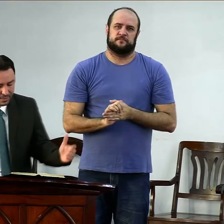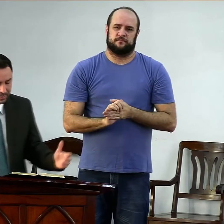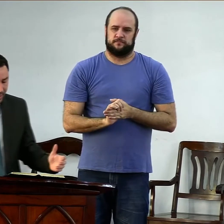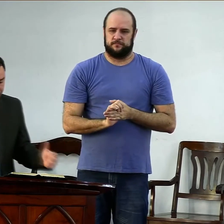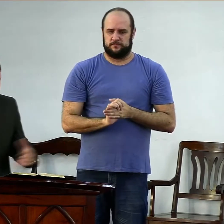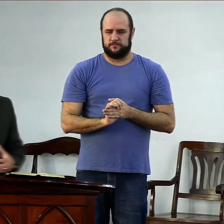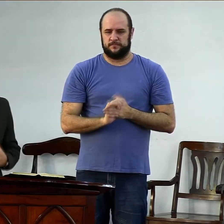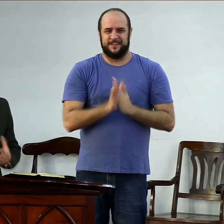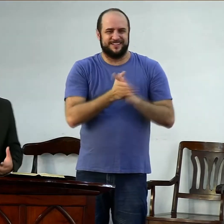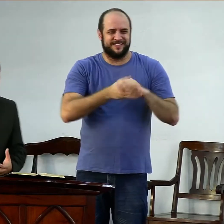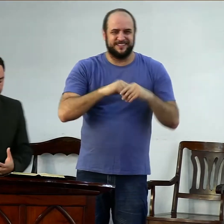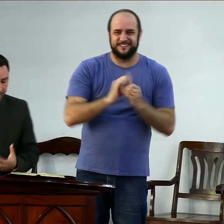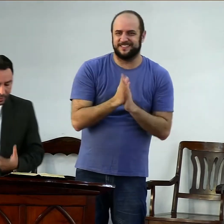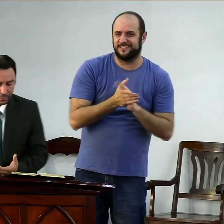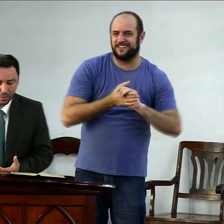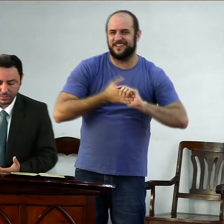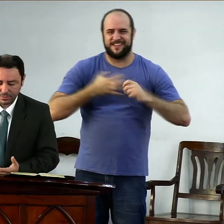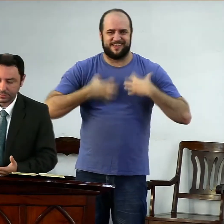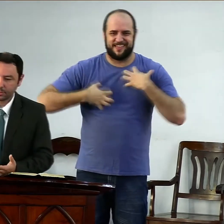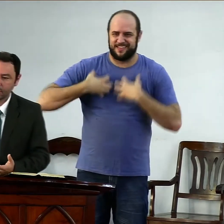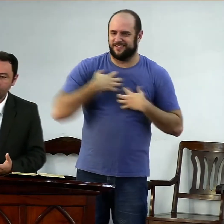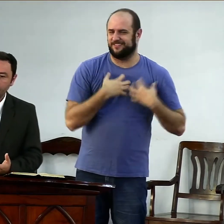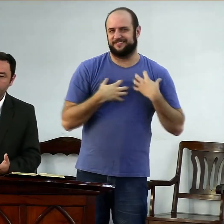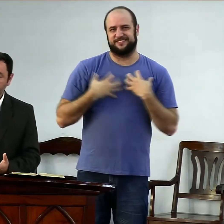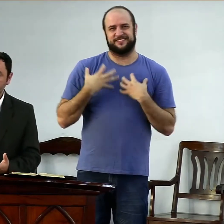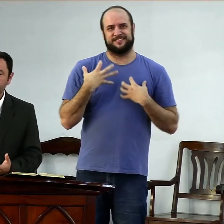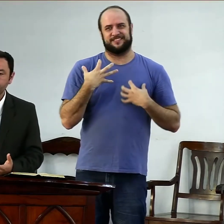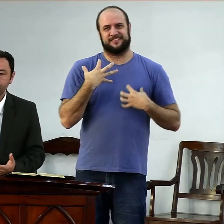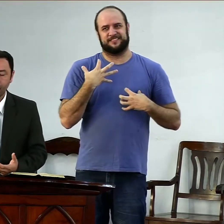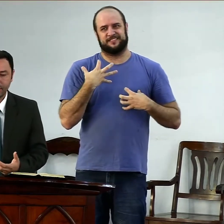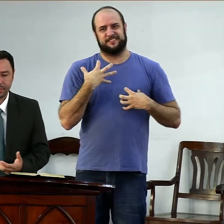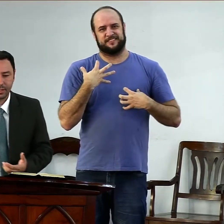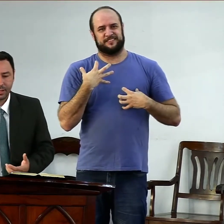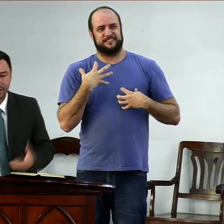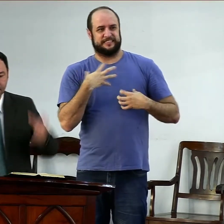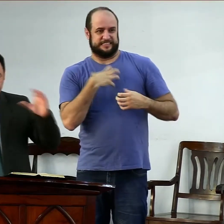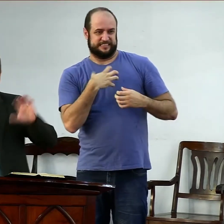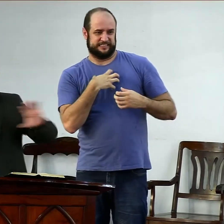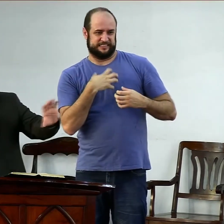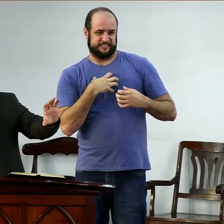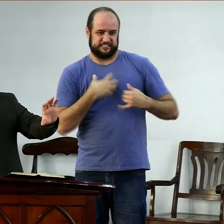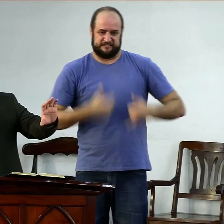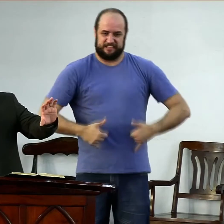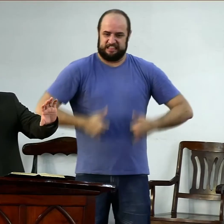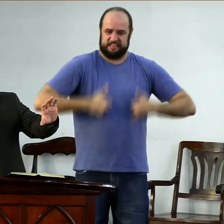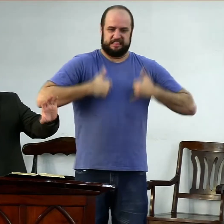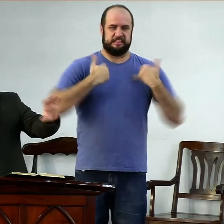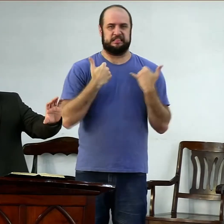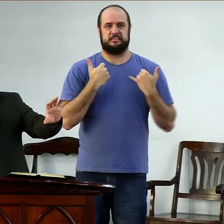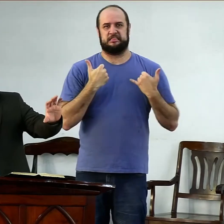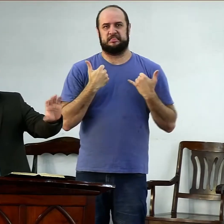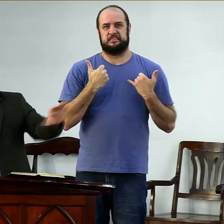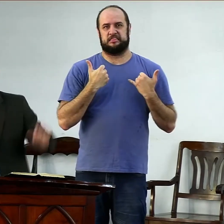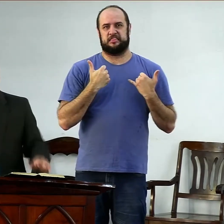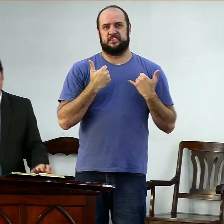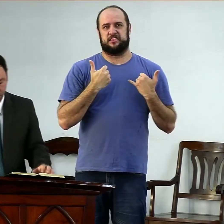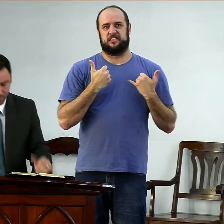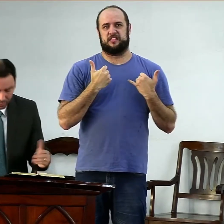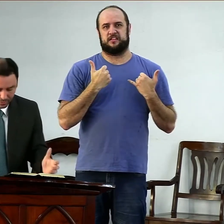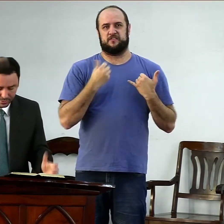Então a ansiedade pode gerar em nós a autossuficiência e destacar o ídolo do